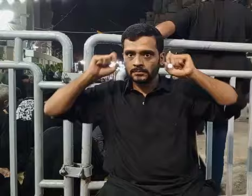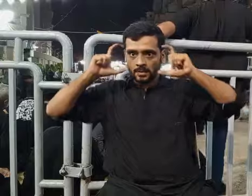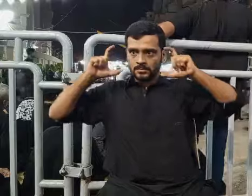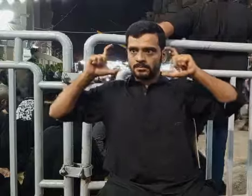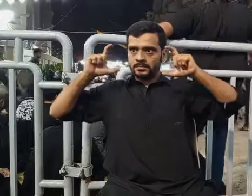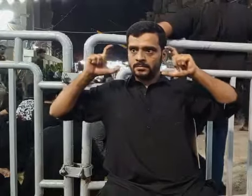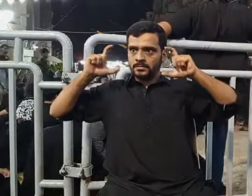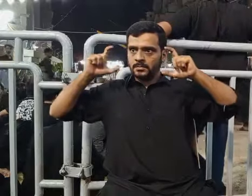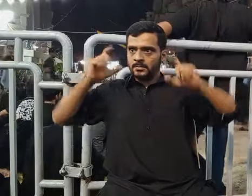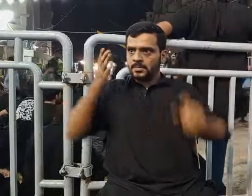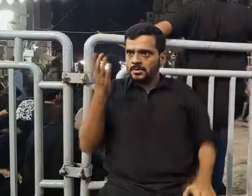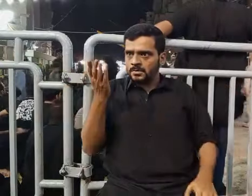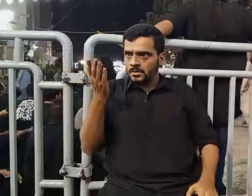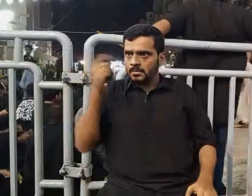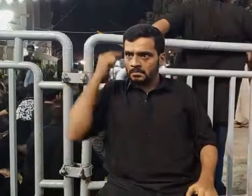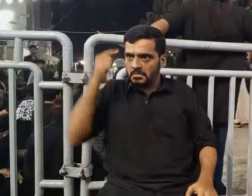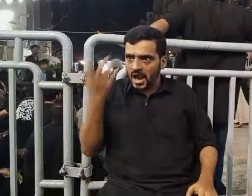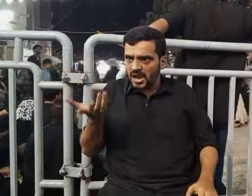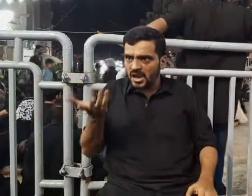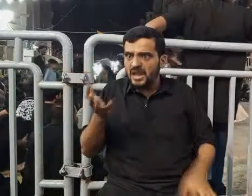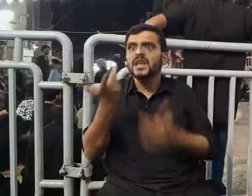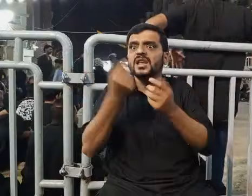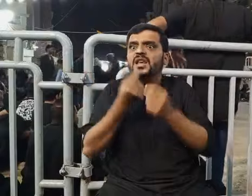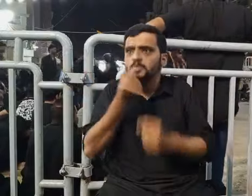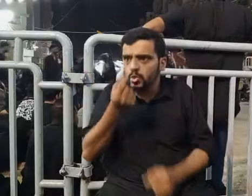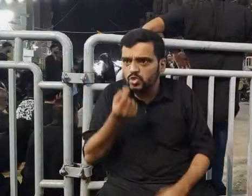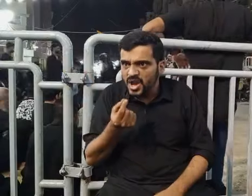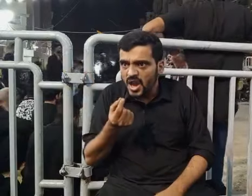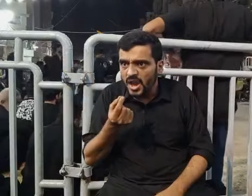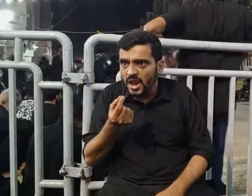کچھ گزارشات کی شاید میں نے نہیں کی، وہ جہاں تک پہنچ جائے بتا موجود بہت بڑا وسیع،